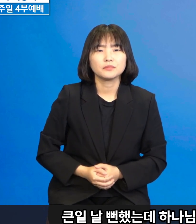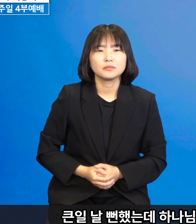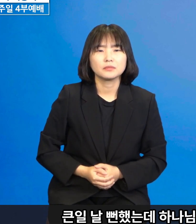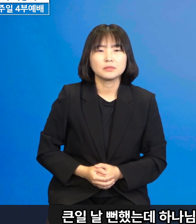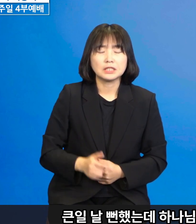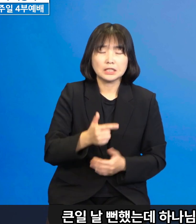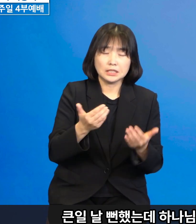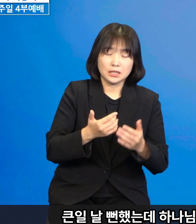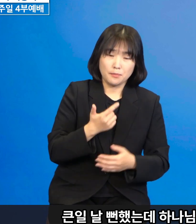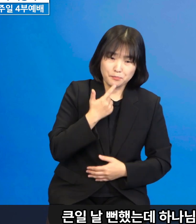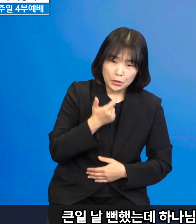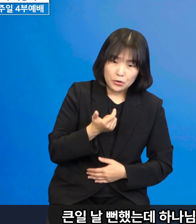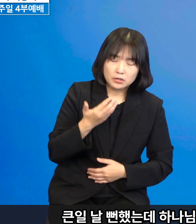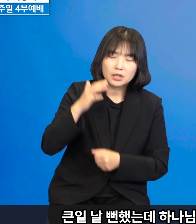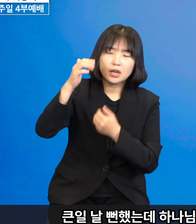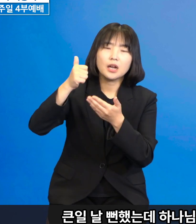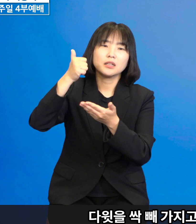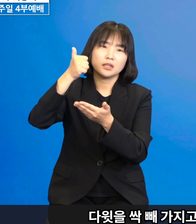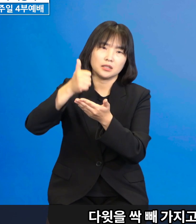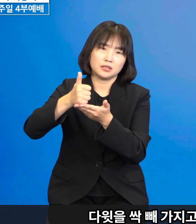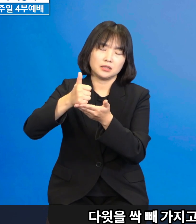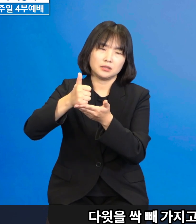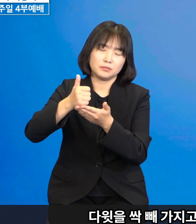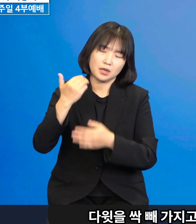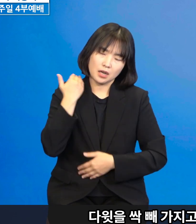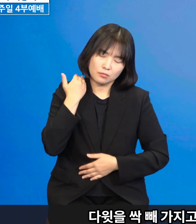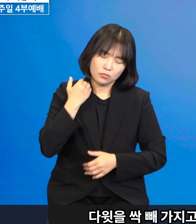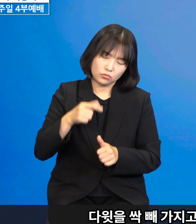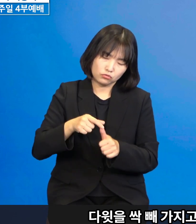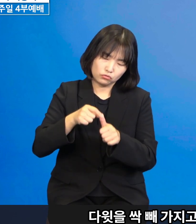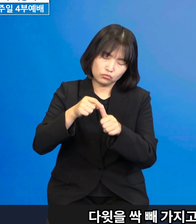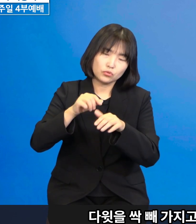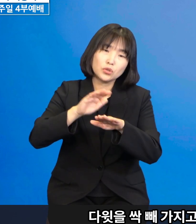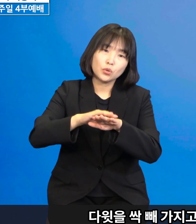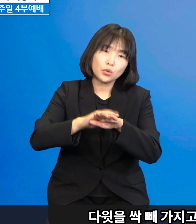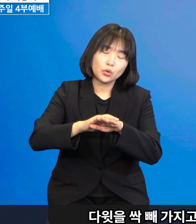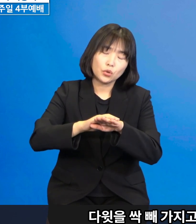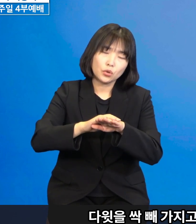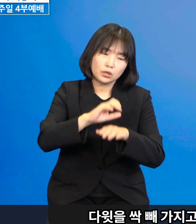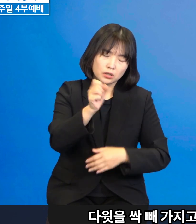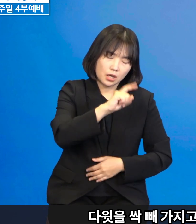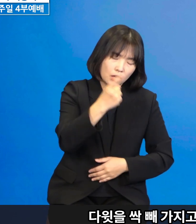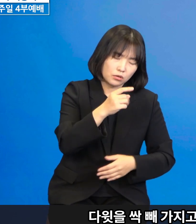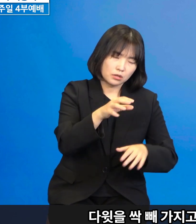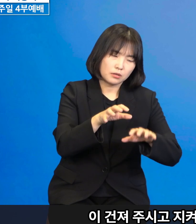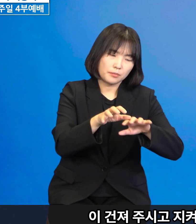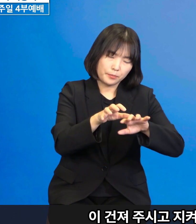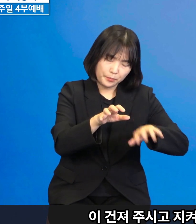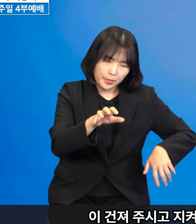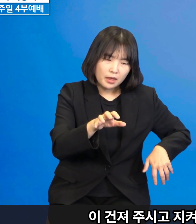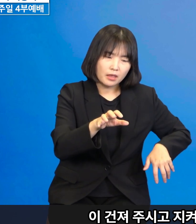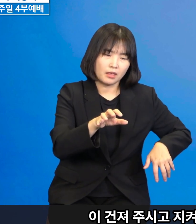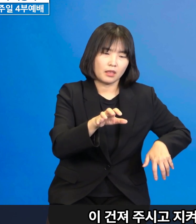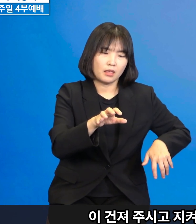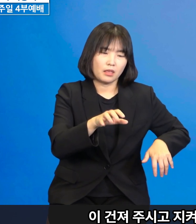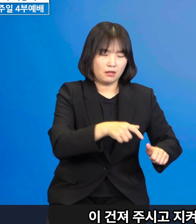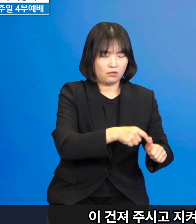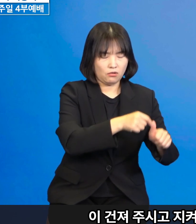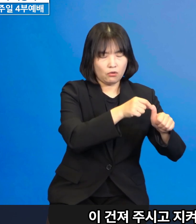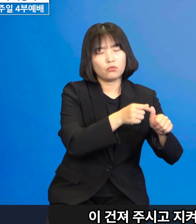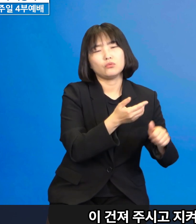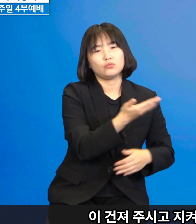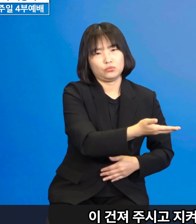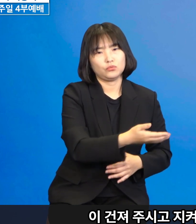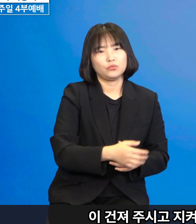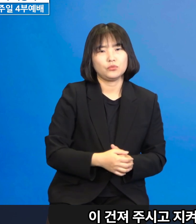뻔했는데 하나님의 보이지 않는 구원의 손길이 다윗을 싹 빼가지고 이렇게 건져주시잖아요. 이 건져주시고